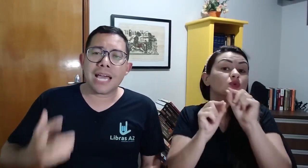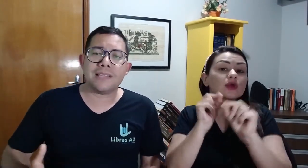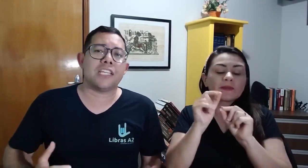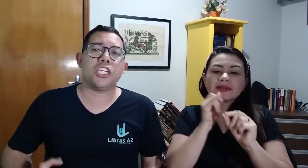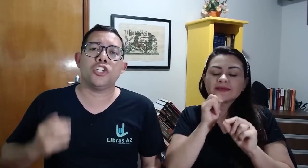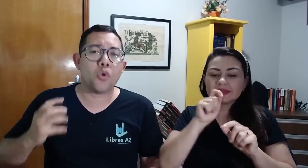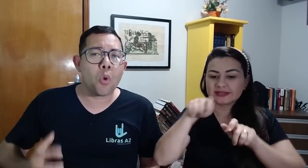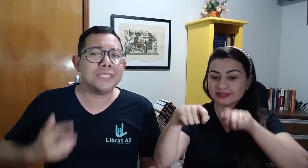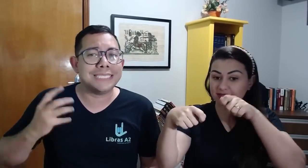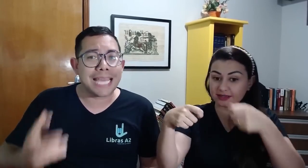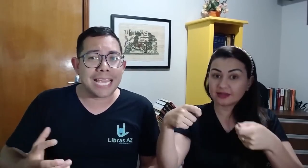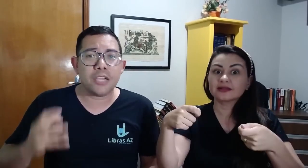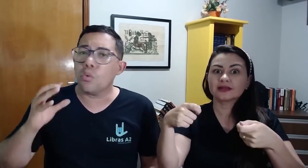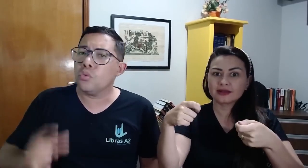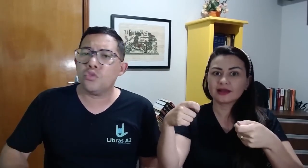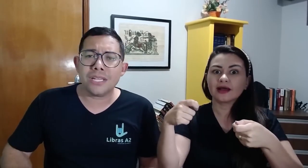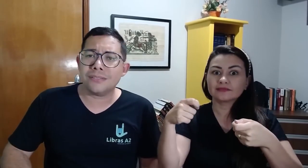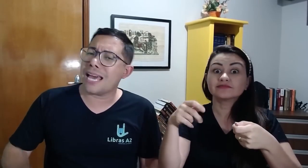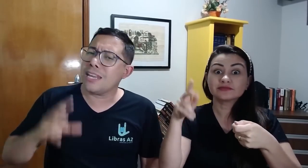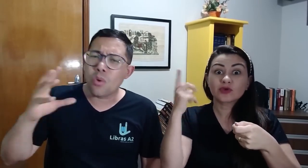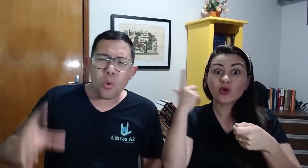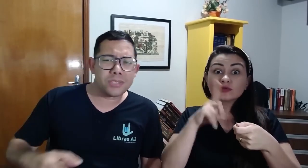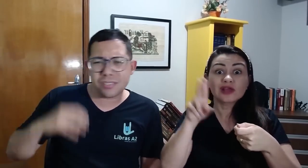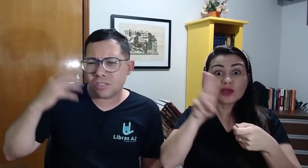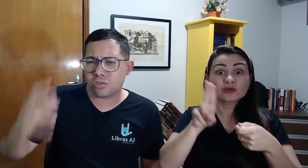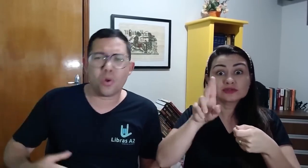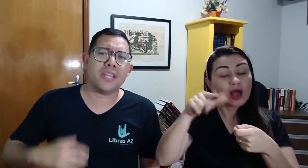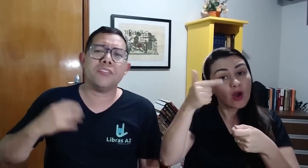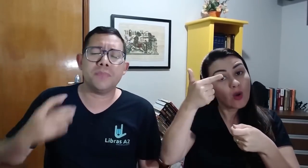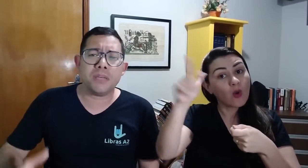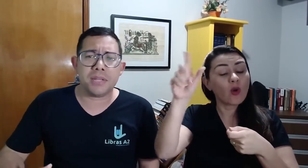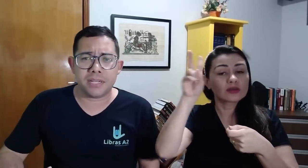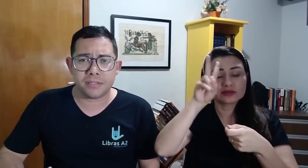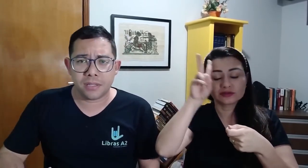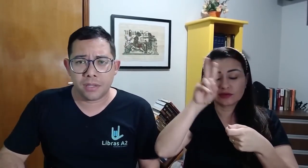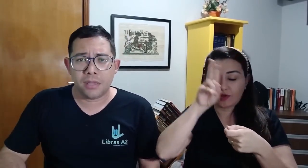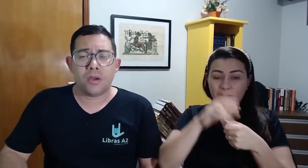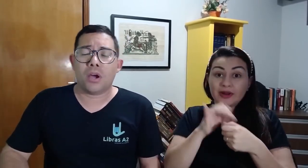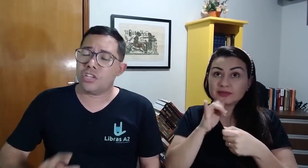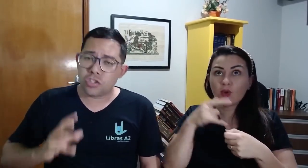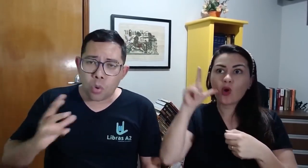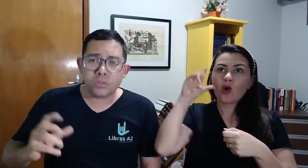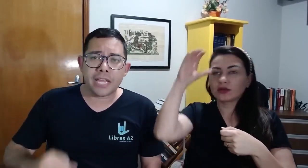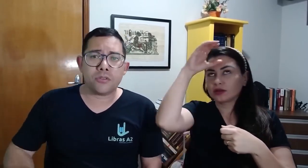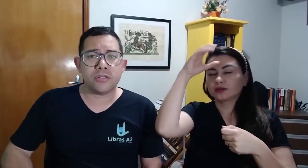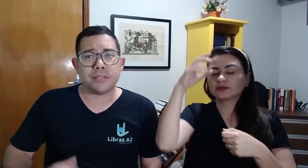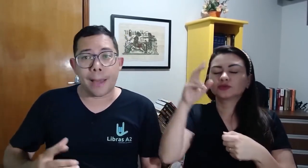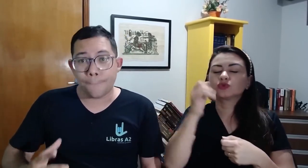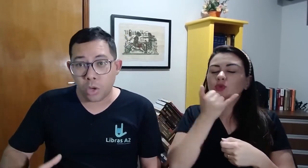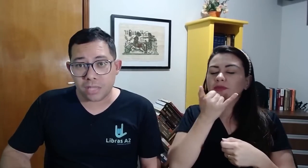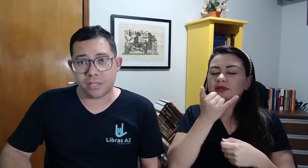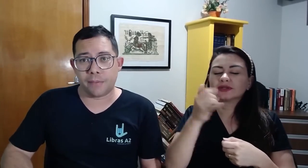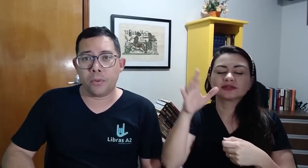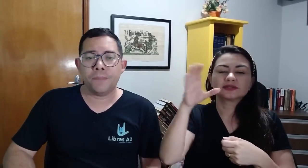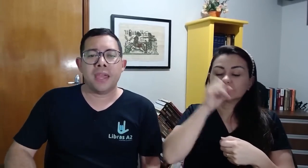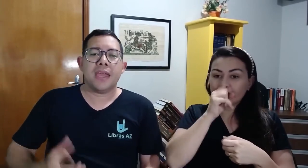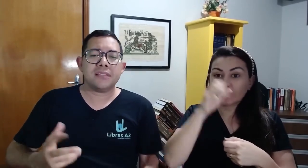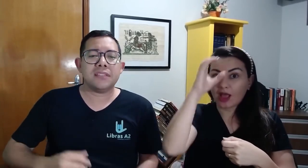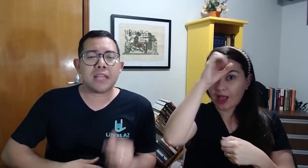sinais que a gente consegue utilizar em outras histórias bíblicas. A gente consegue utilizar, por exemplo, esse sinal